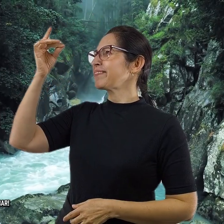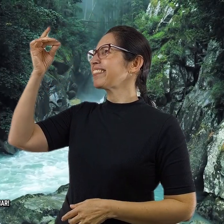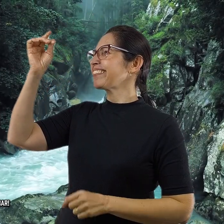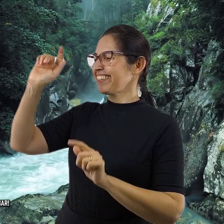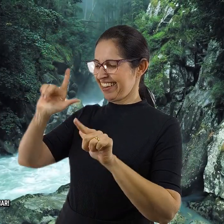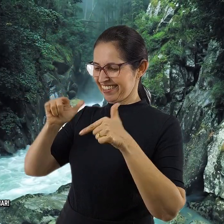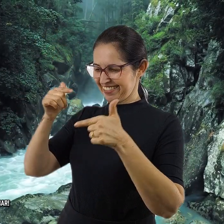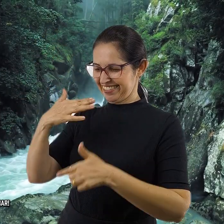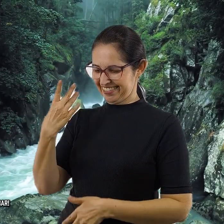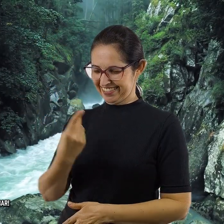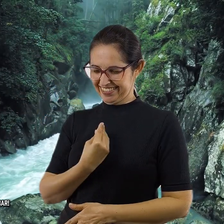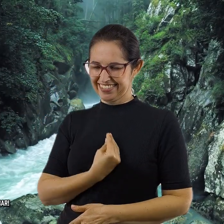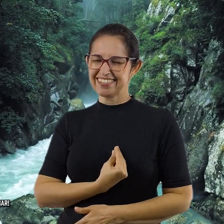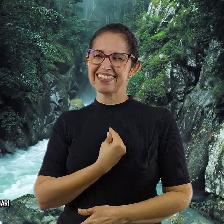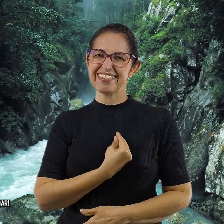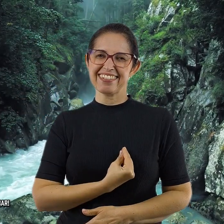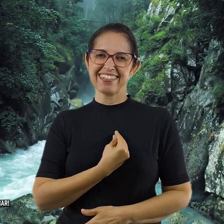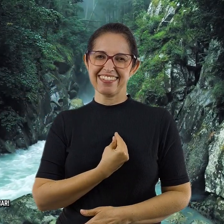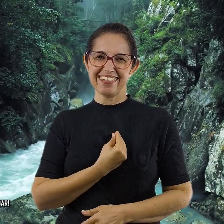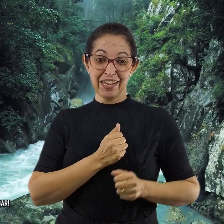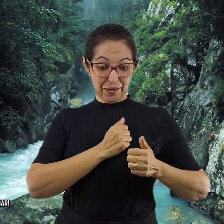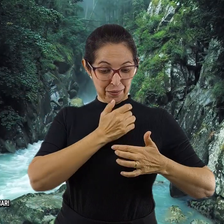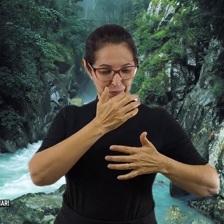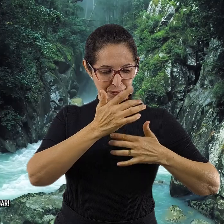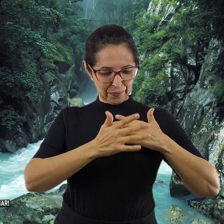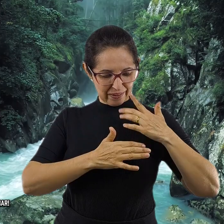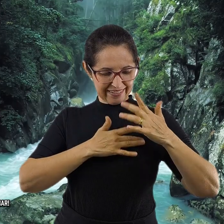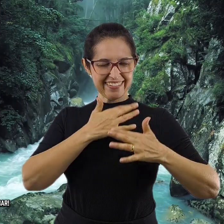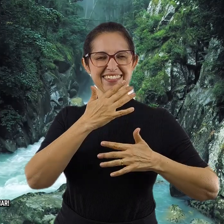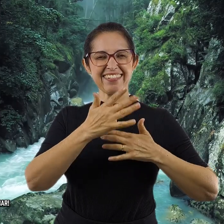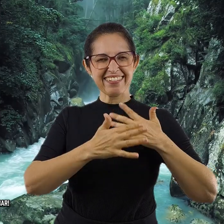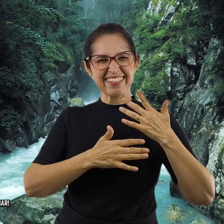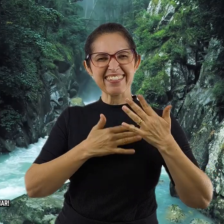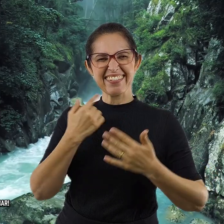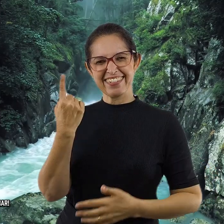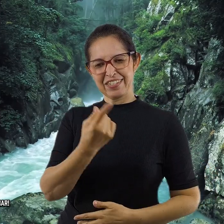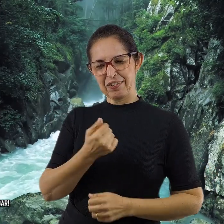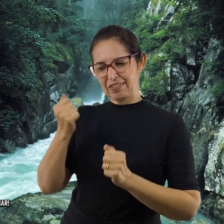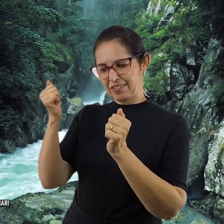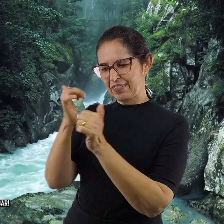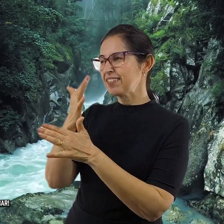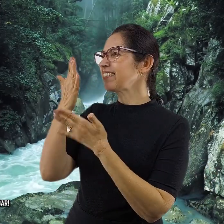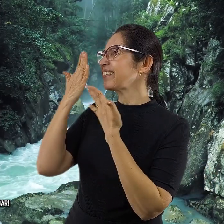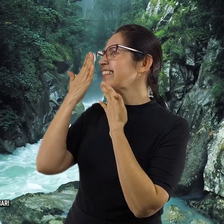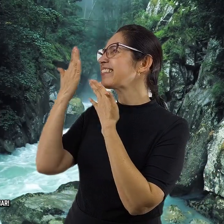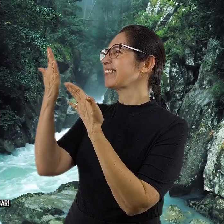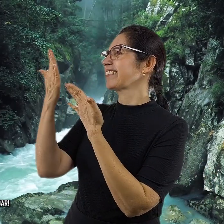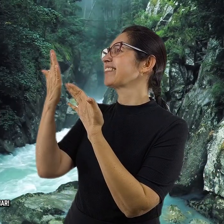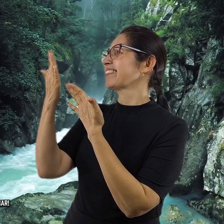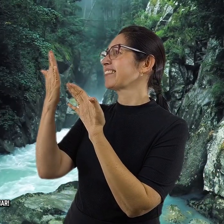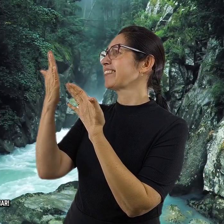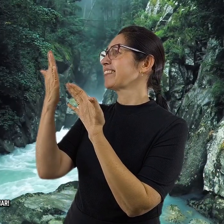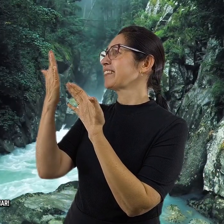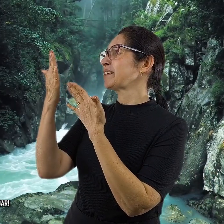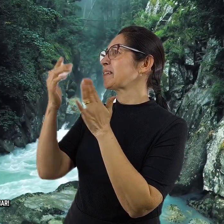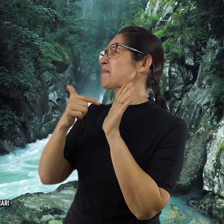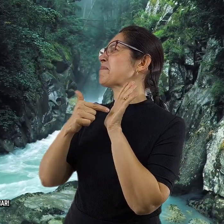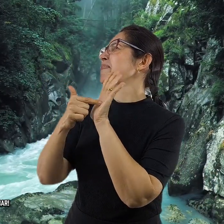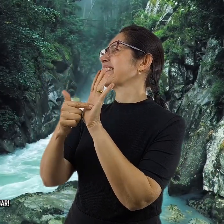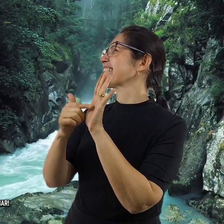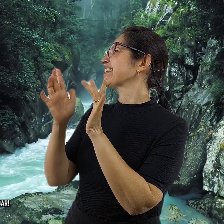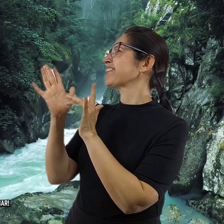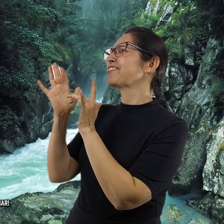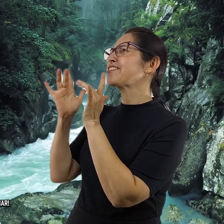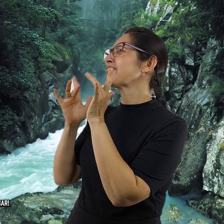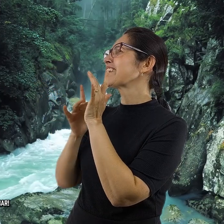faz presente em nossas vidas e transborda o nosso coração. Nós Te glorificamos, ó Deus, pela expressão de